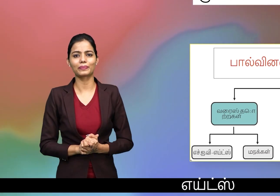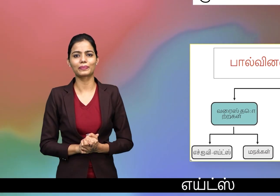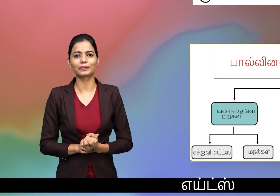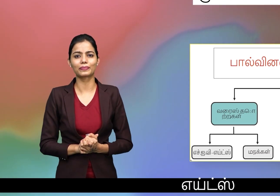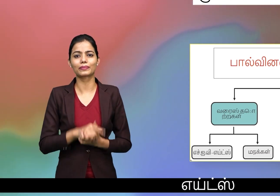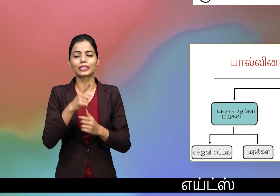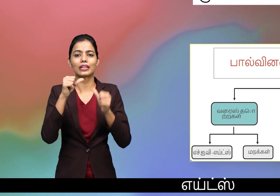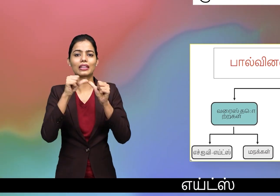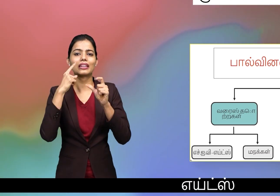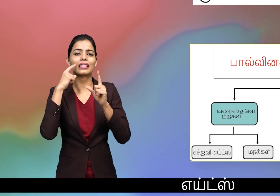எய்ட்ஸ்.